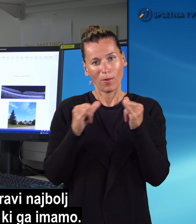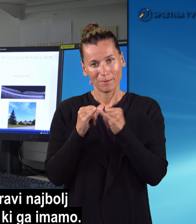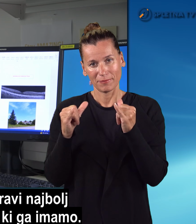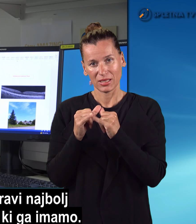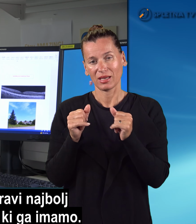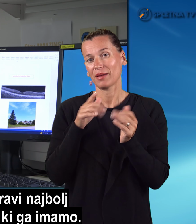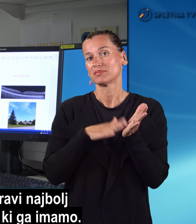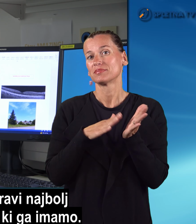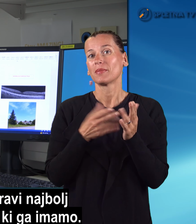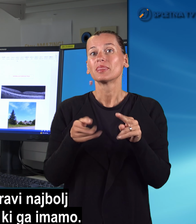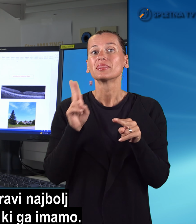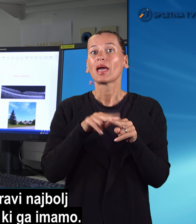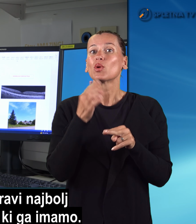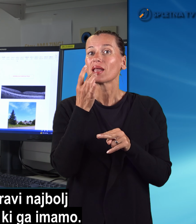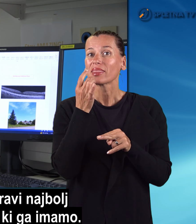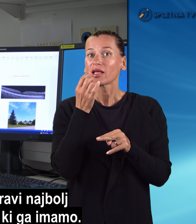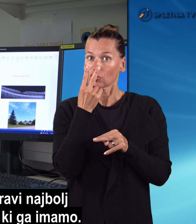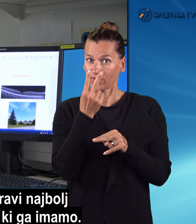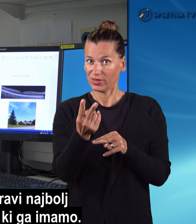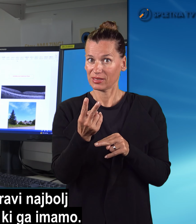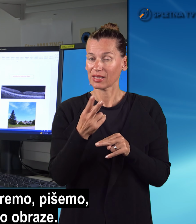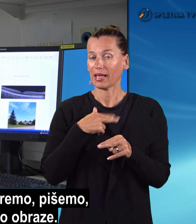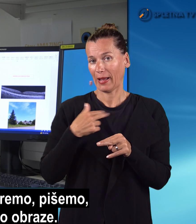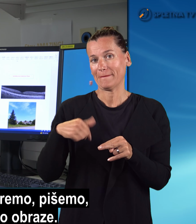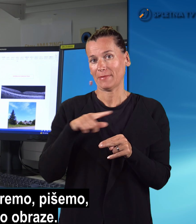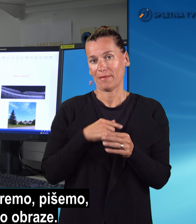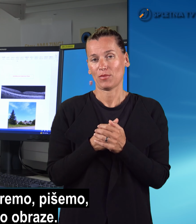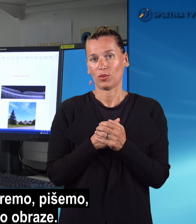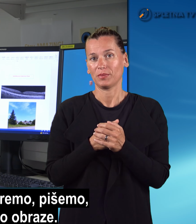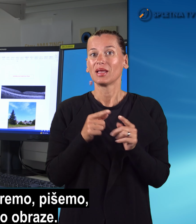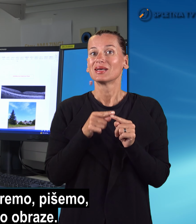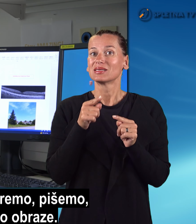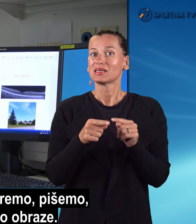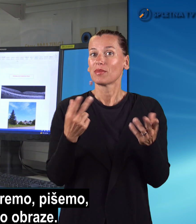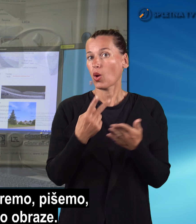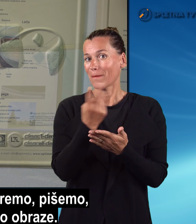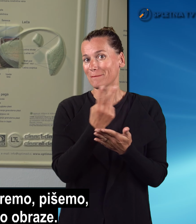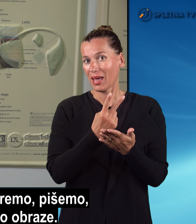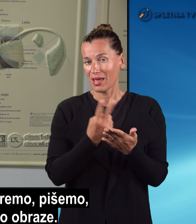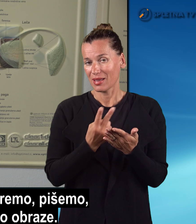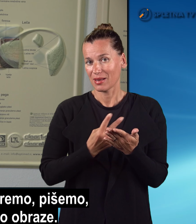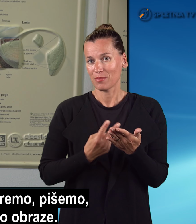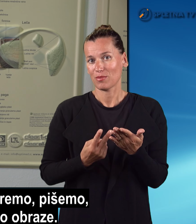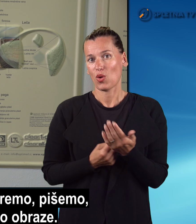najbolj natančen vid, ki ga imamo. S tem lahko beremo,